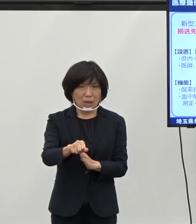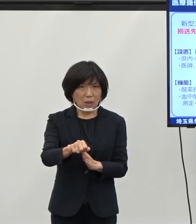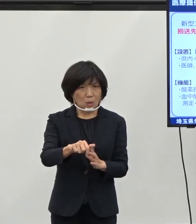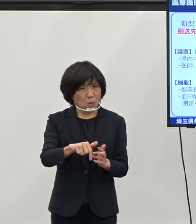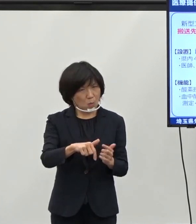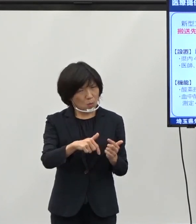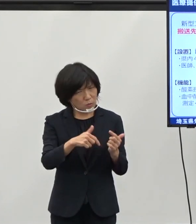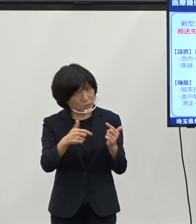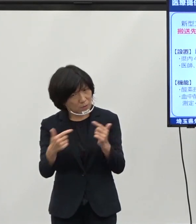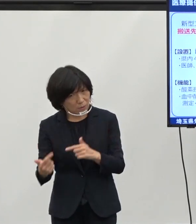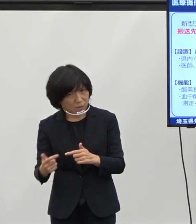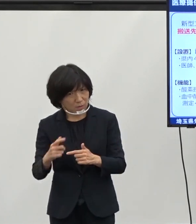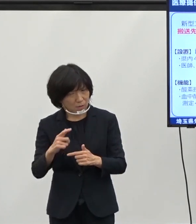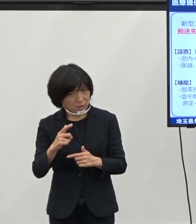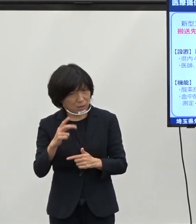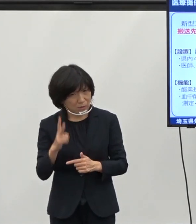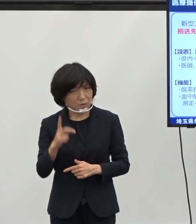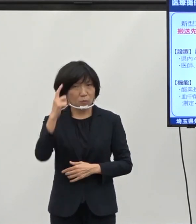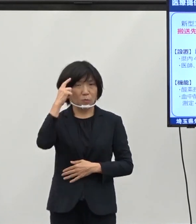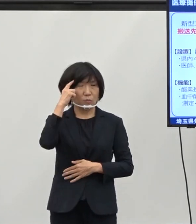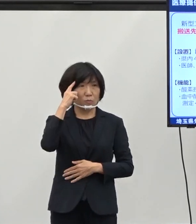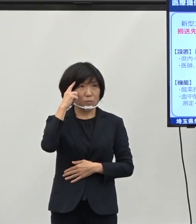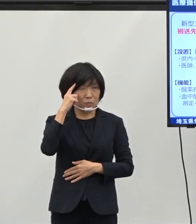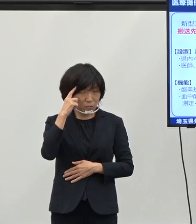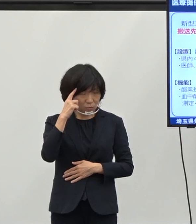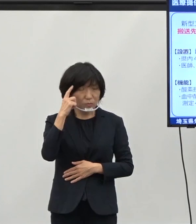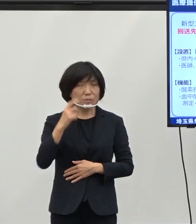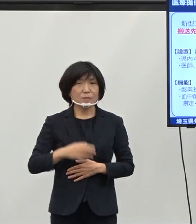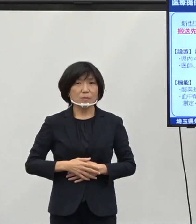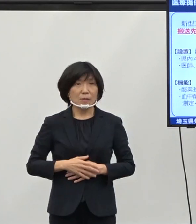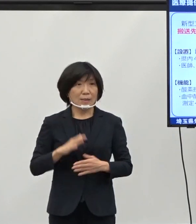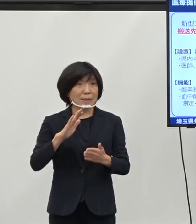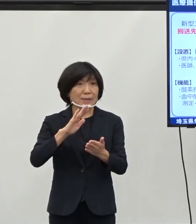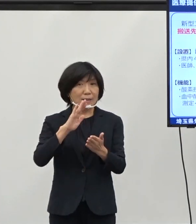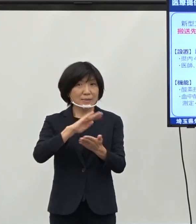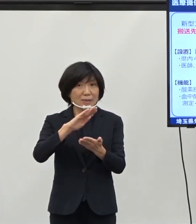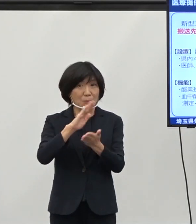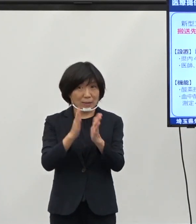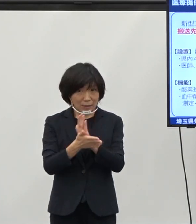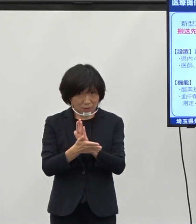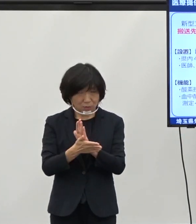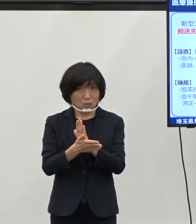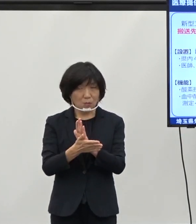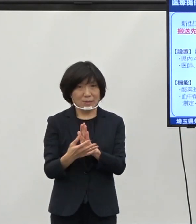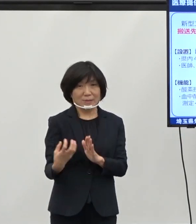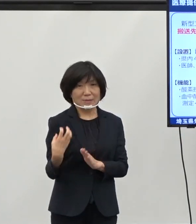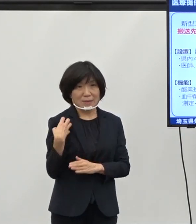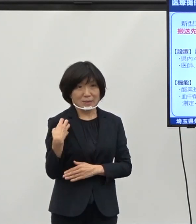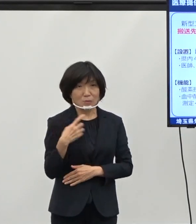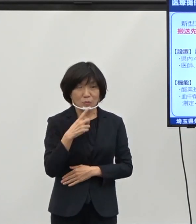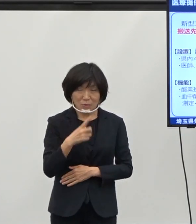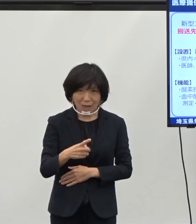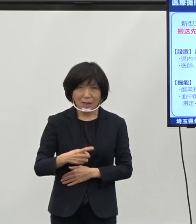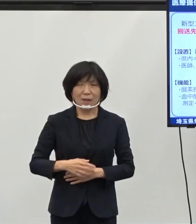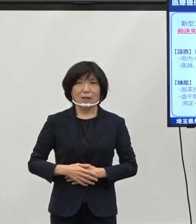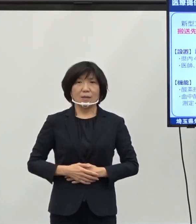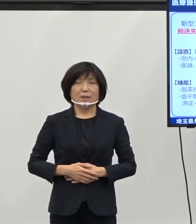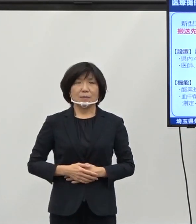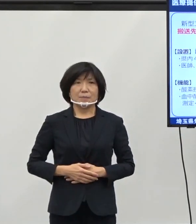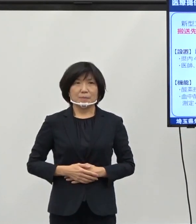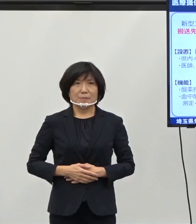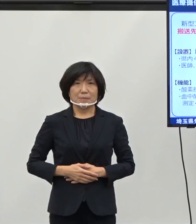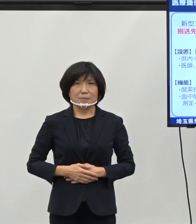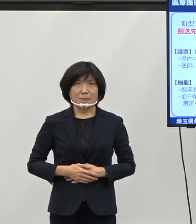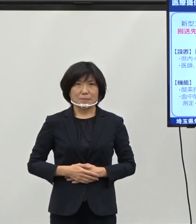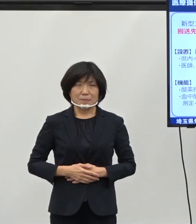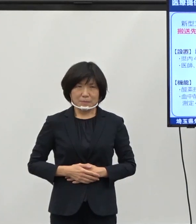んじゃないかなと思っているんですが、これについてだからそのつまりその県の責任というかですね、ガ